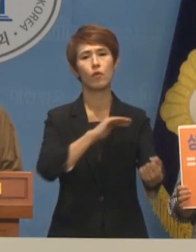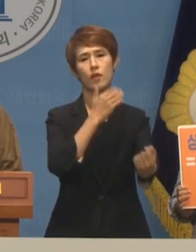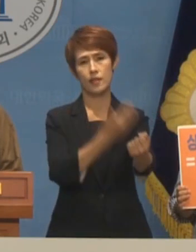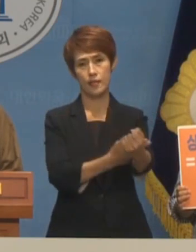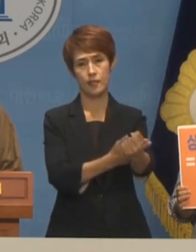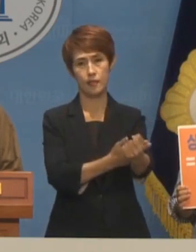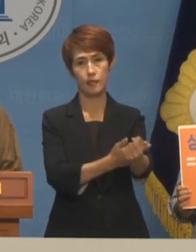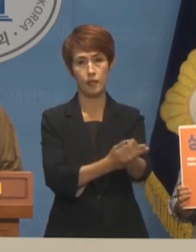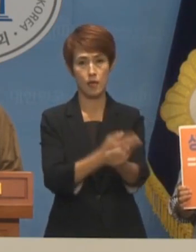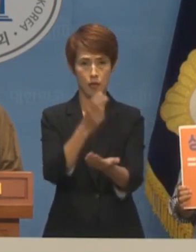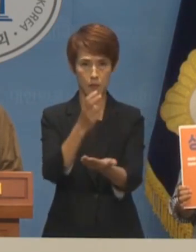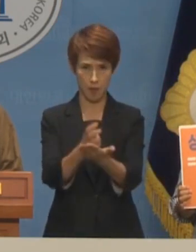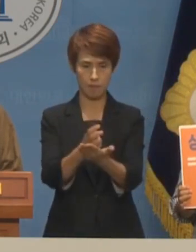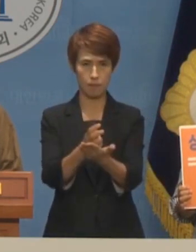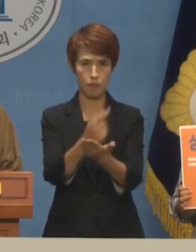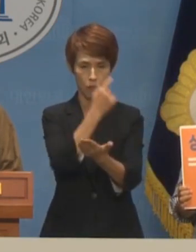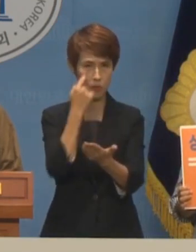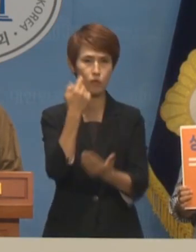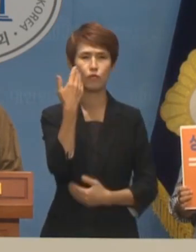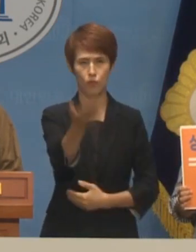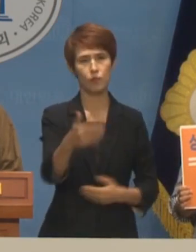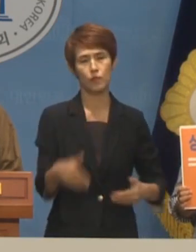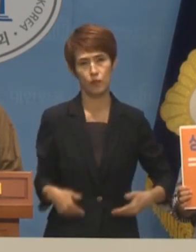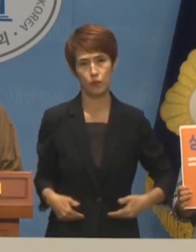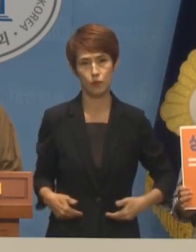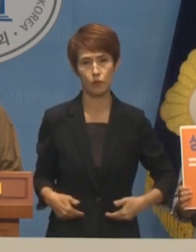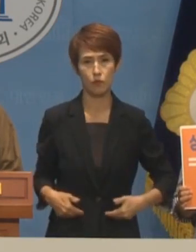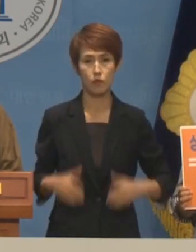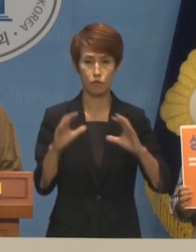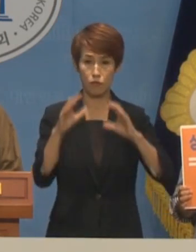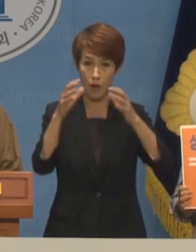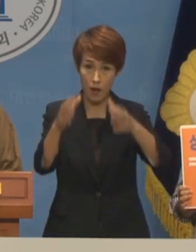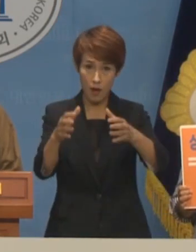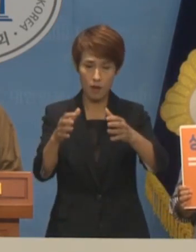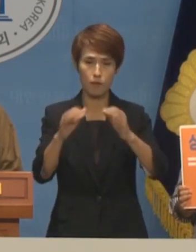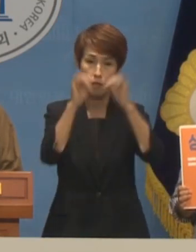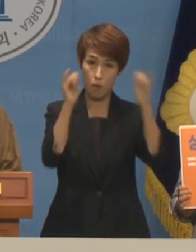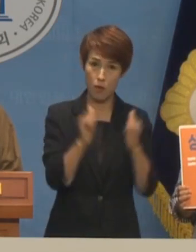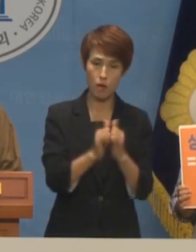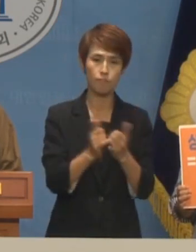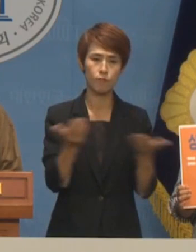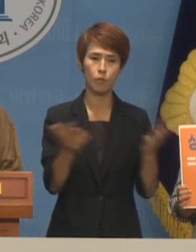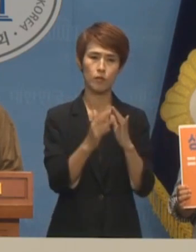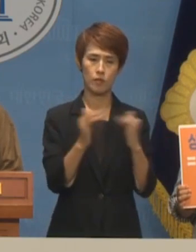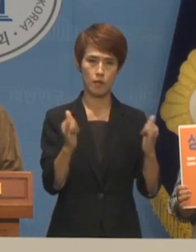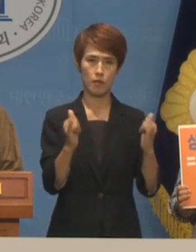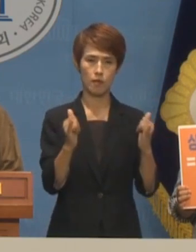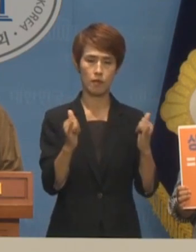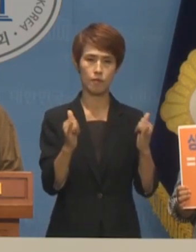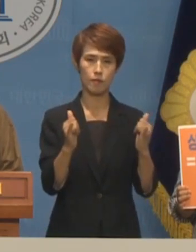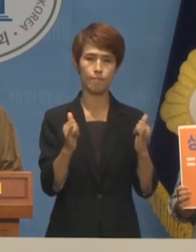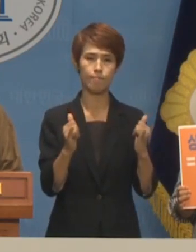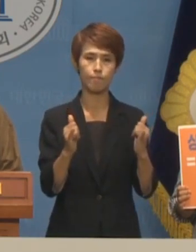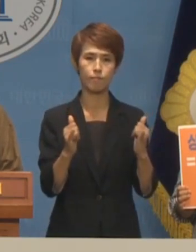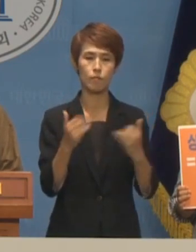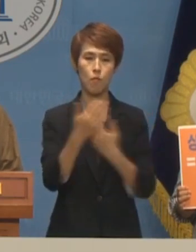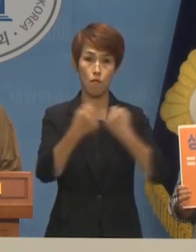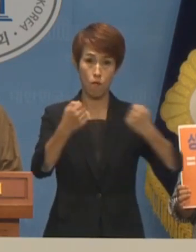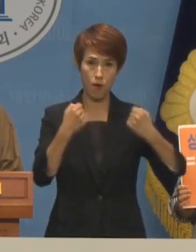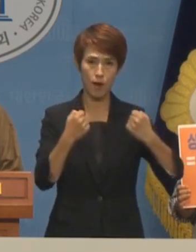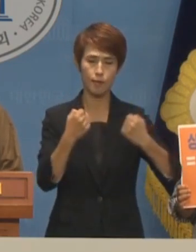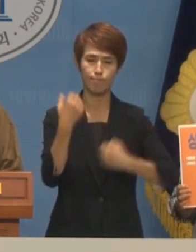권리를 법률로서 보장해서 국가와 사회가 노동자의 건강과 삶을 함께 책임져야